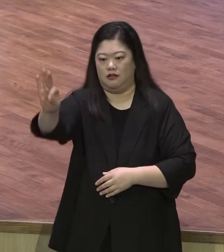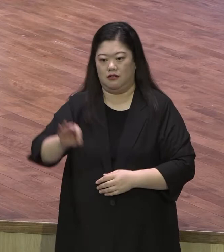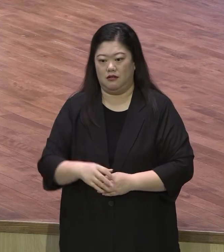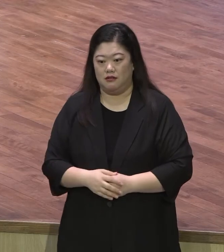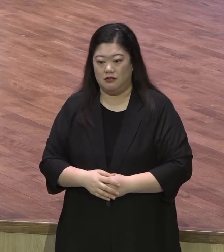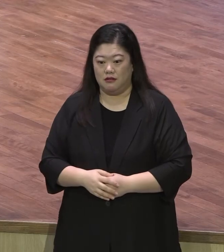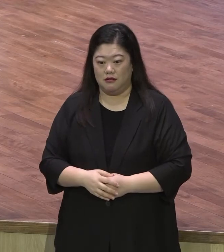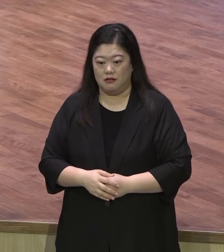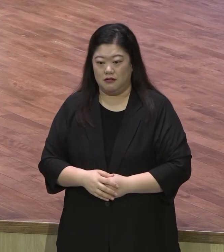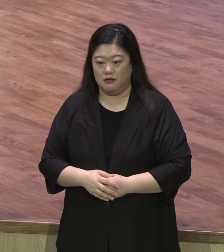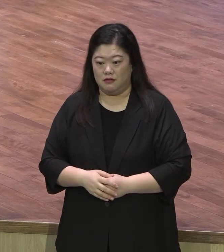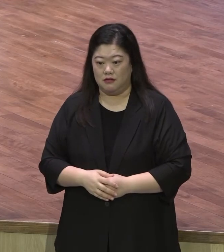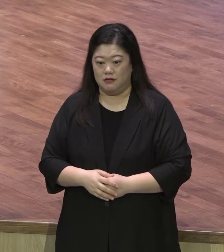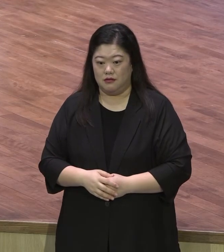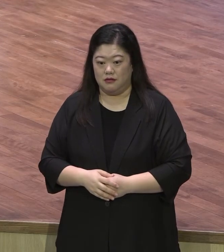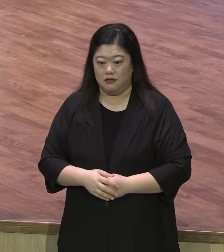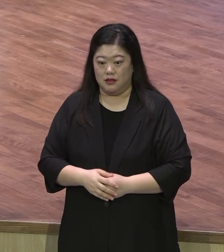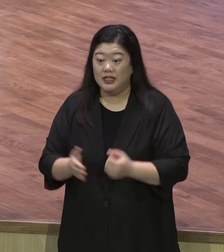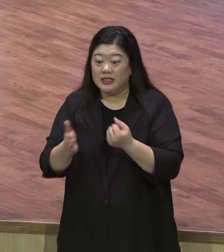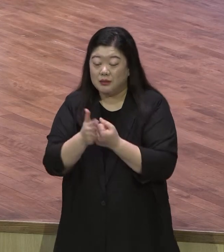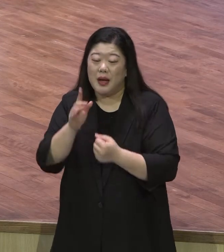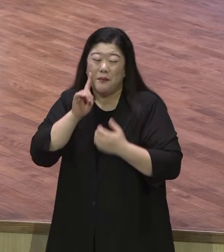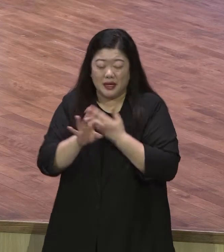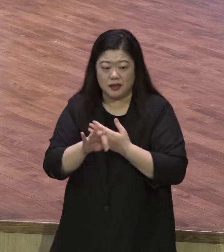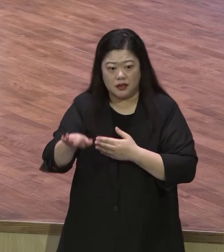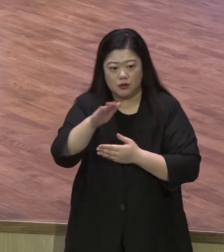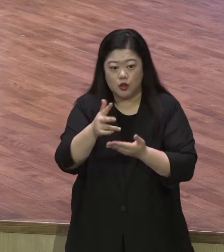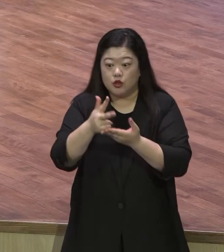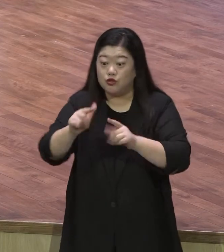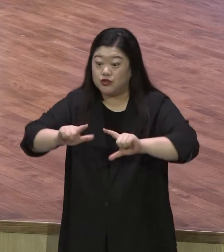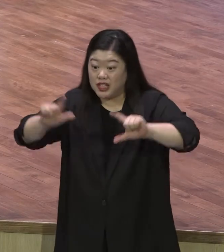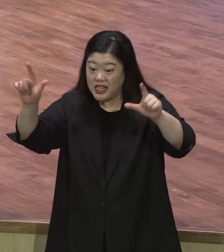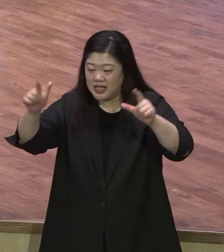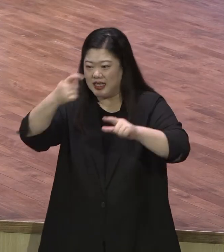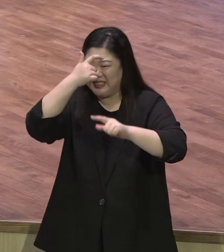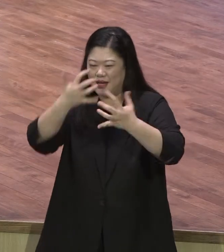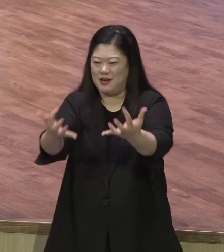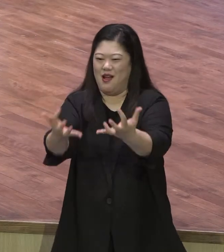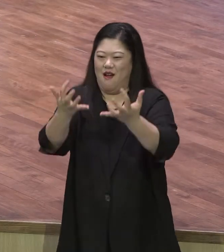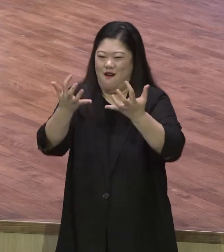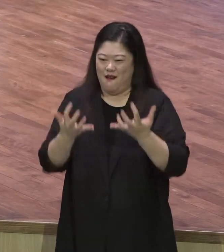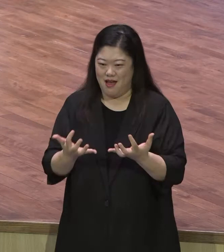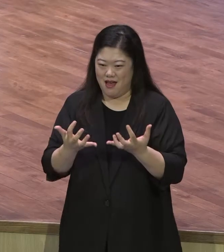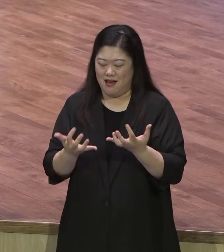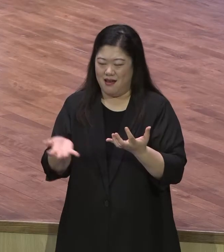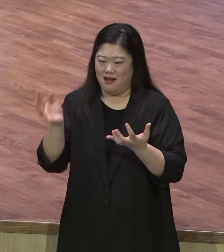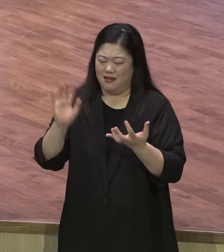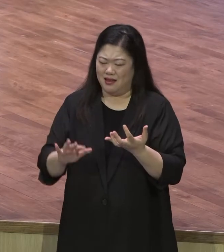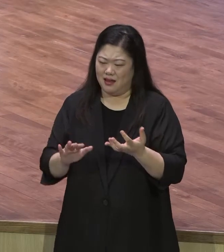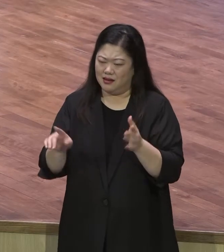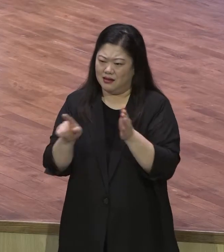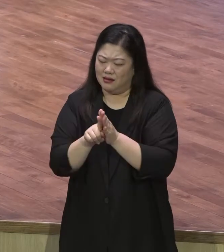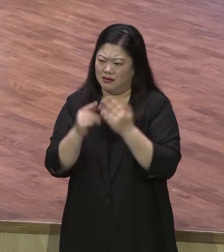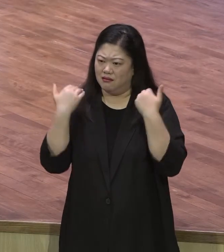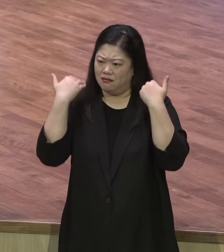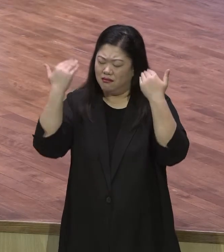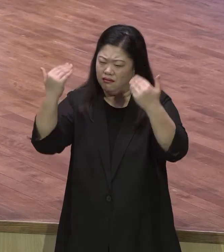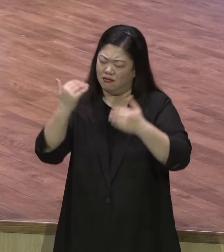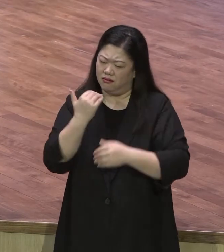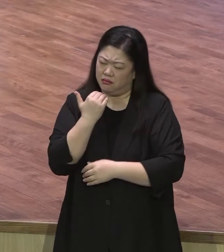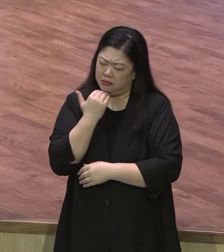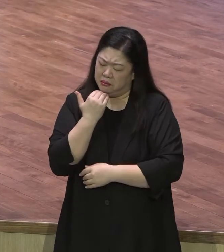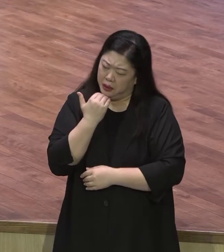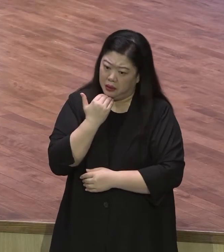그래서 여러분이 주일날 믿음이 안전한 사람들을 보면요 변화가 되지 않는 사람들 열매가 없는 사람들을